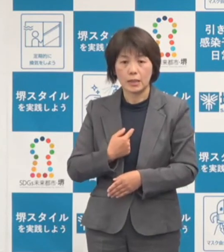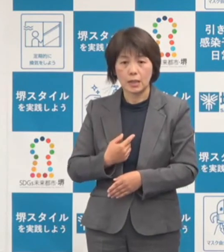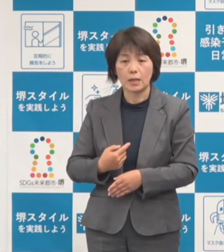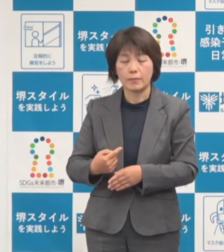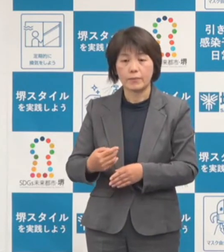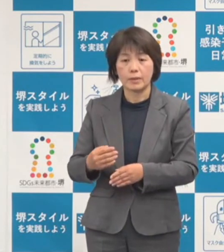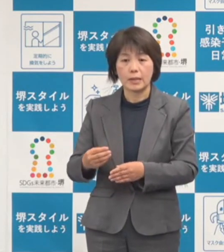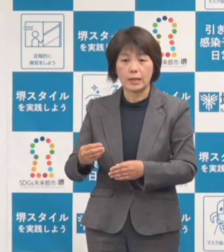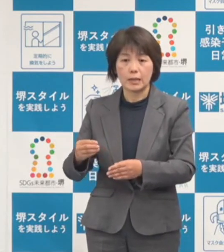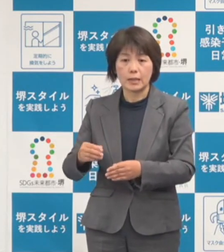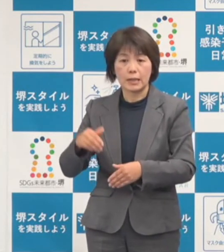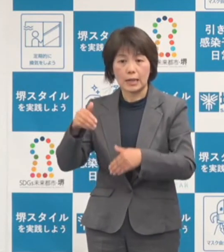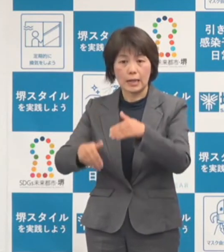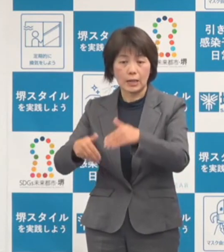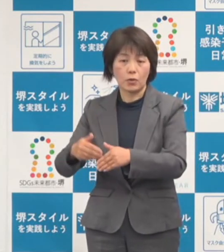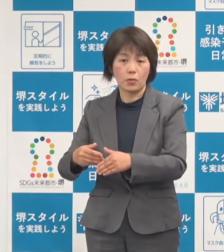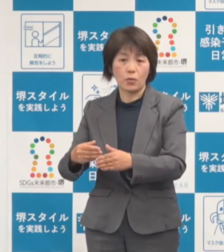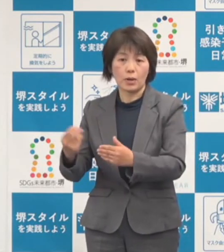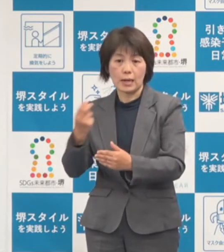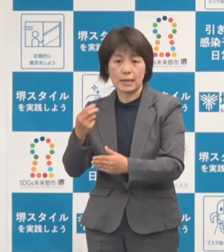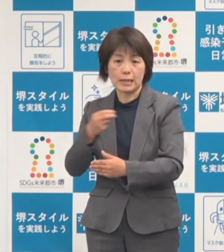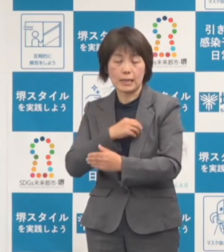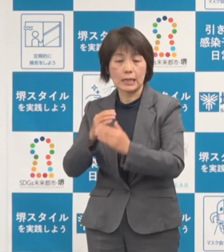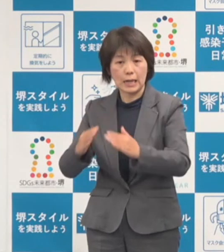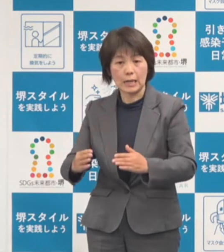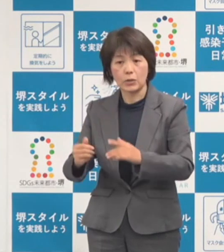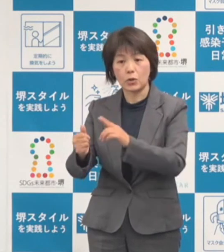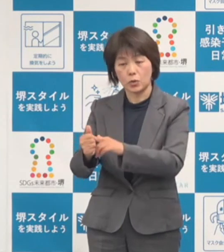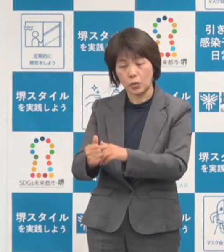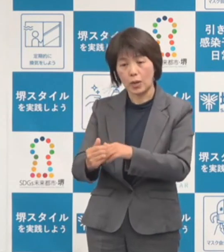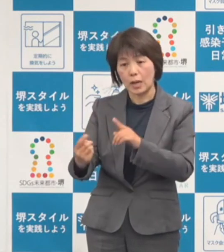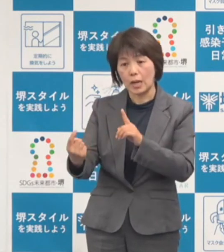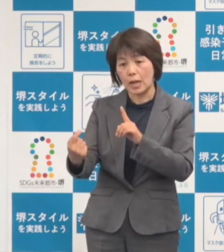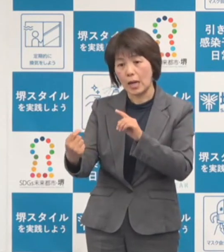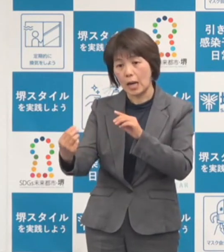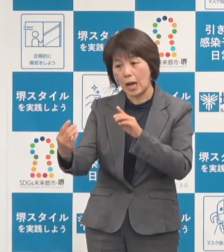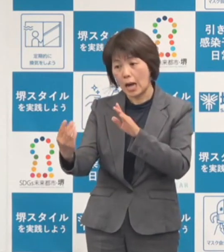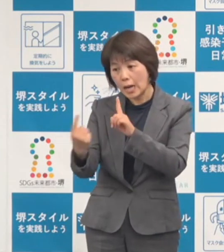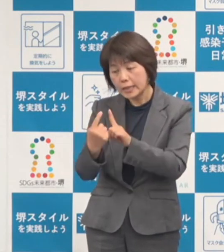が、例えば報道ベースですが、